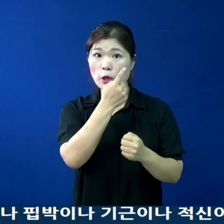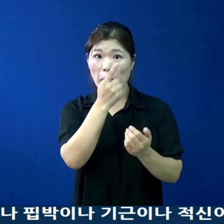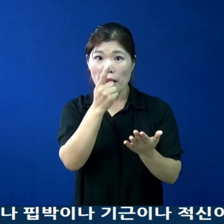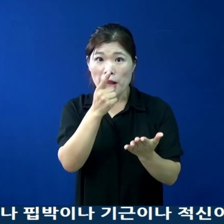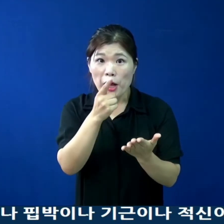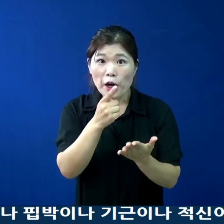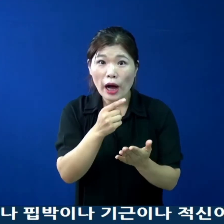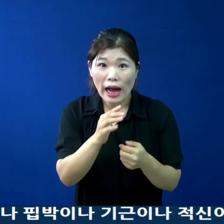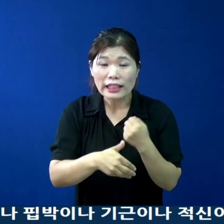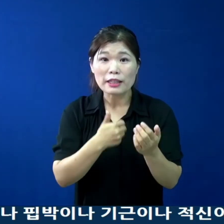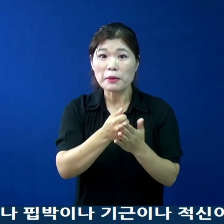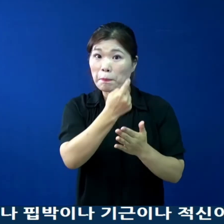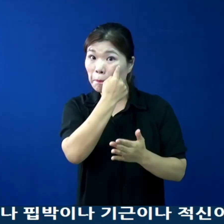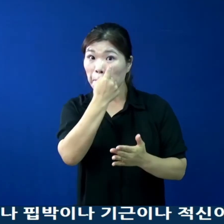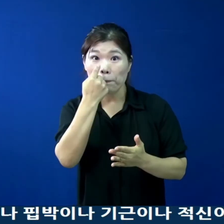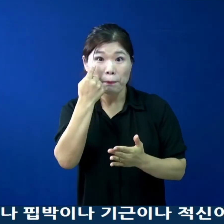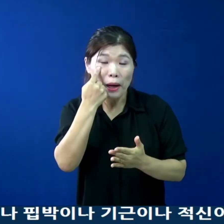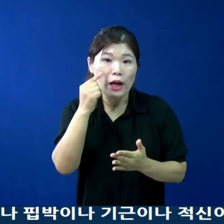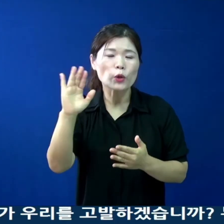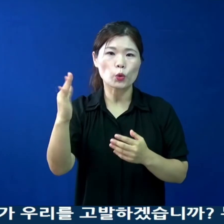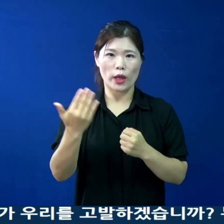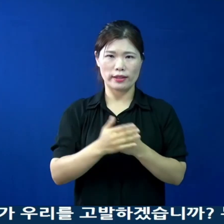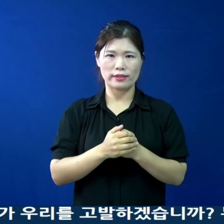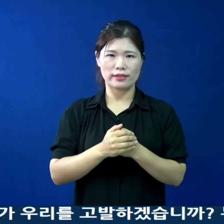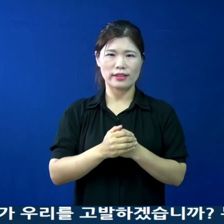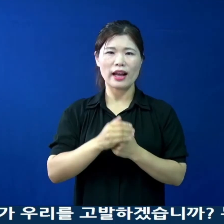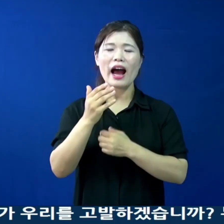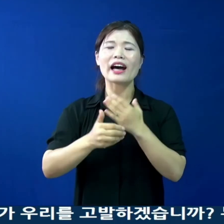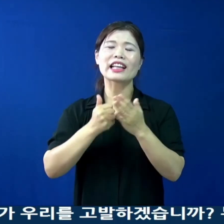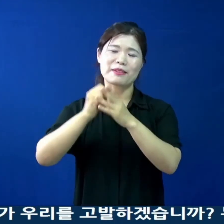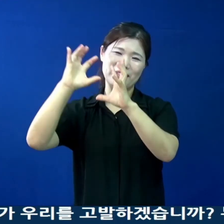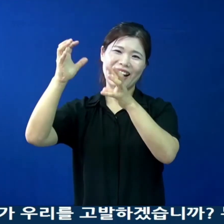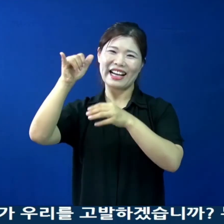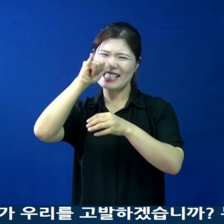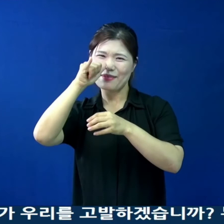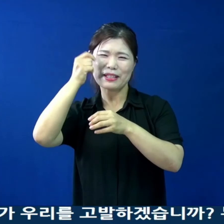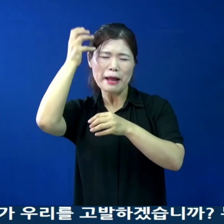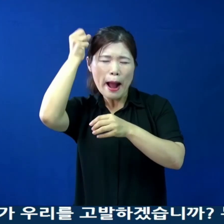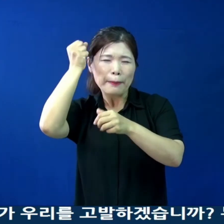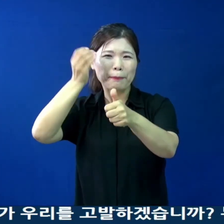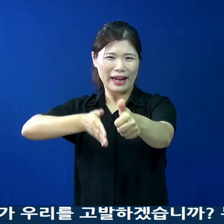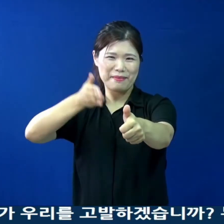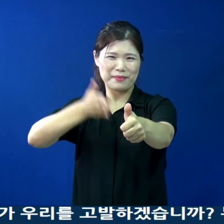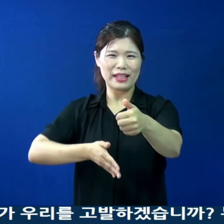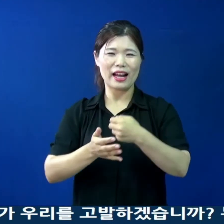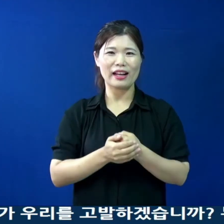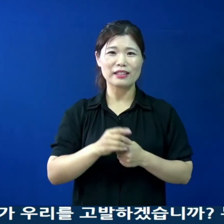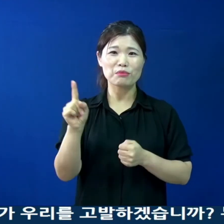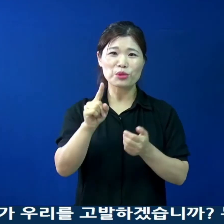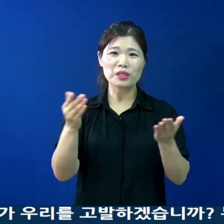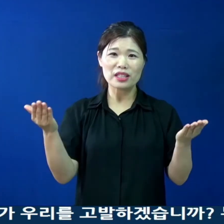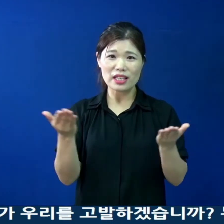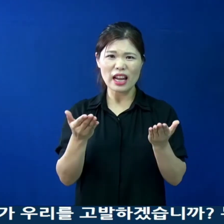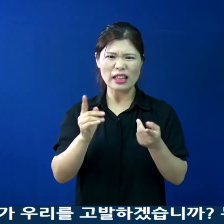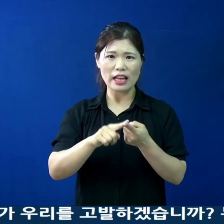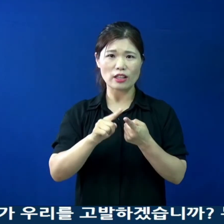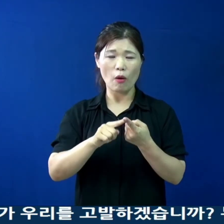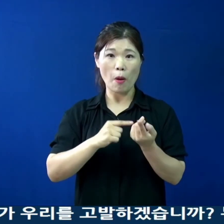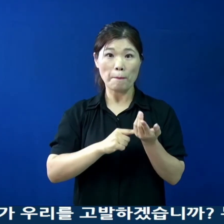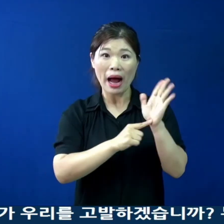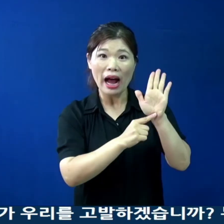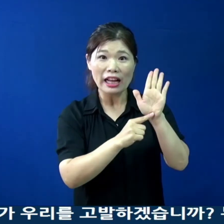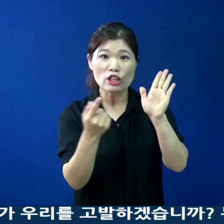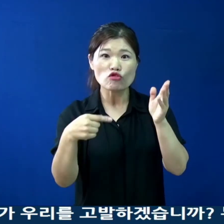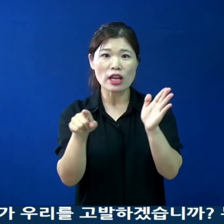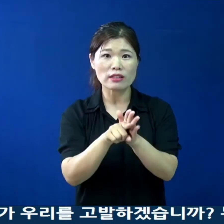하나님의 나라가 있음을 정확하게 인지하고 계실 수 있기를 축복합니다. 어떤 사실을 부각할 때 쓰는 방법 중에 하나가